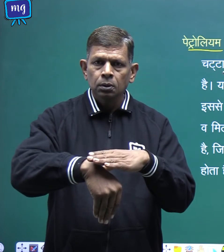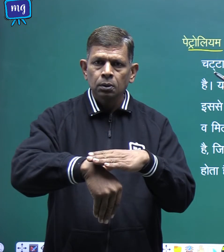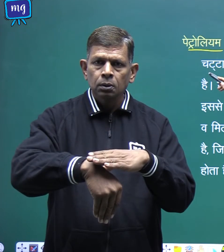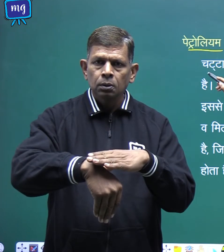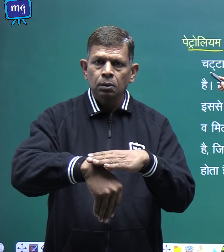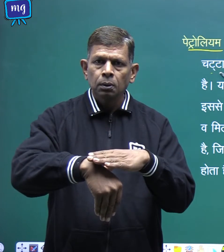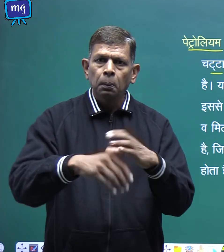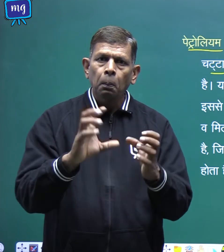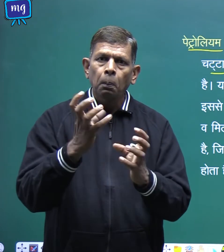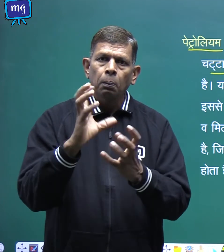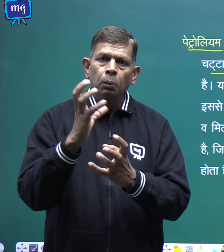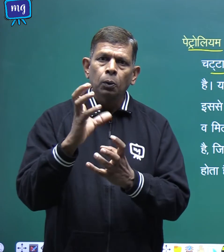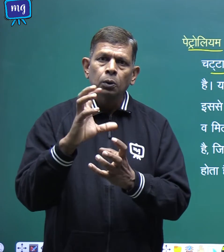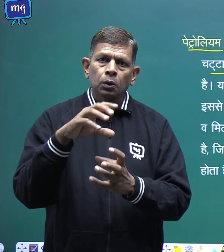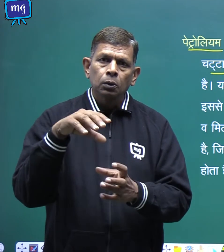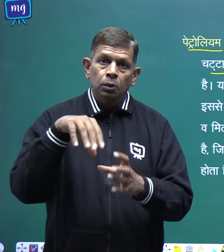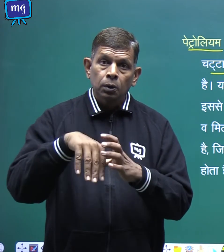चट्टानों के मध्य से